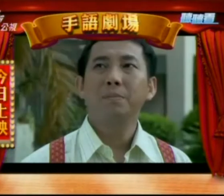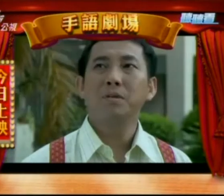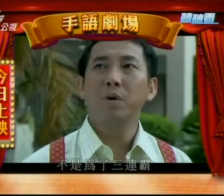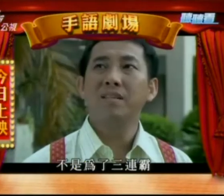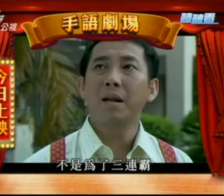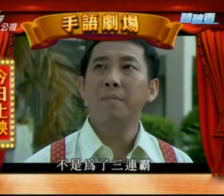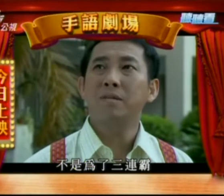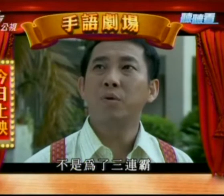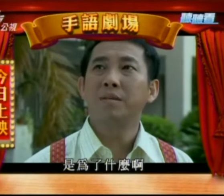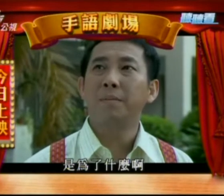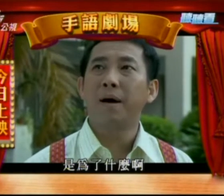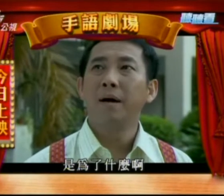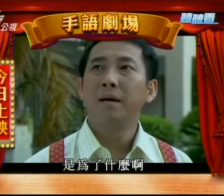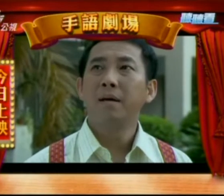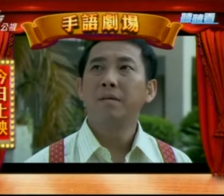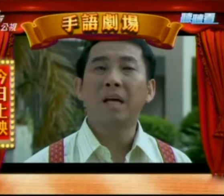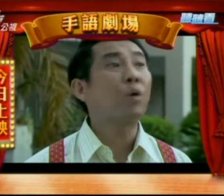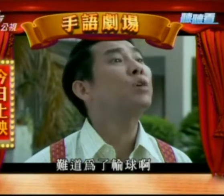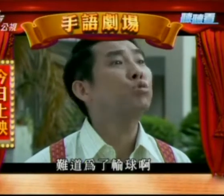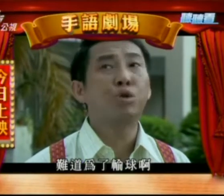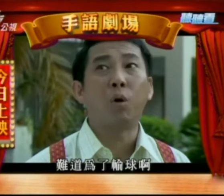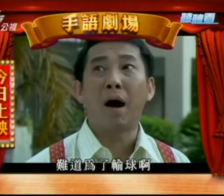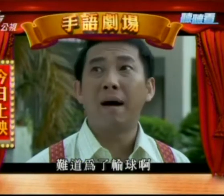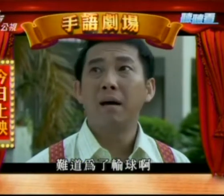那不是为了三连霸，是为了什么？难道为了输球啊？